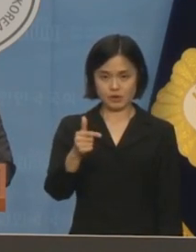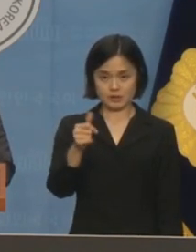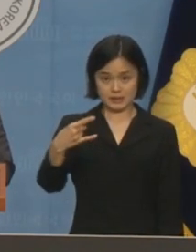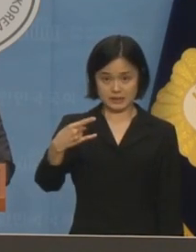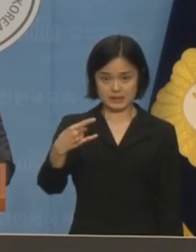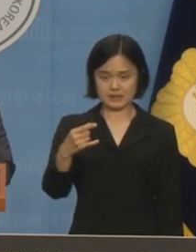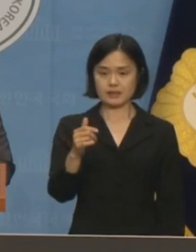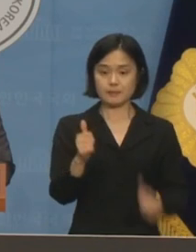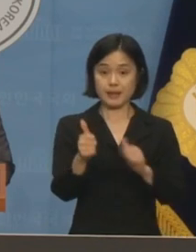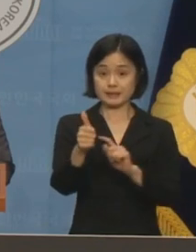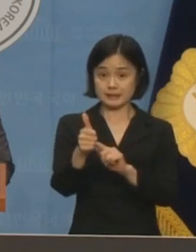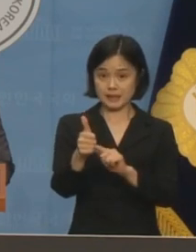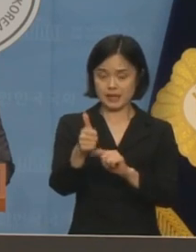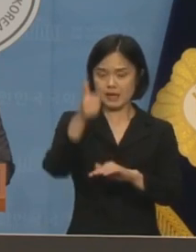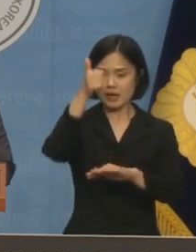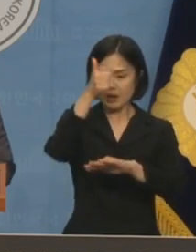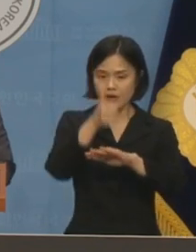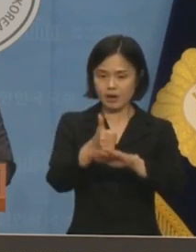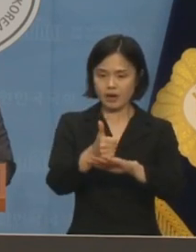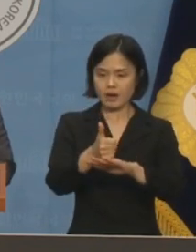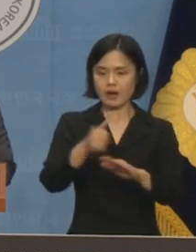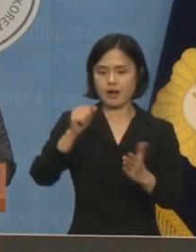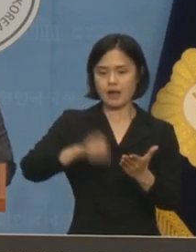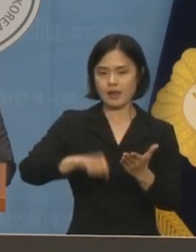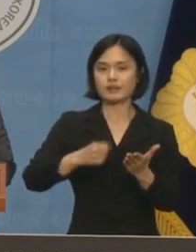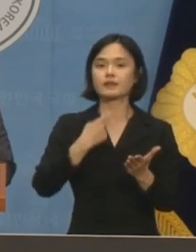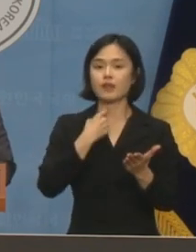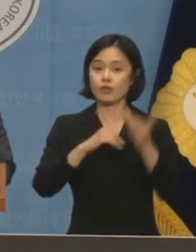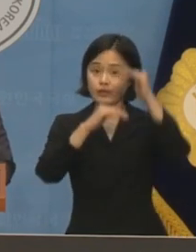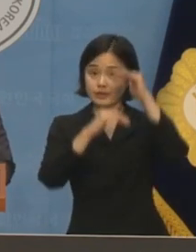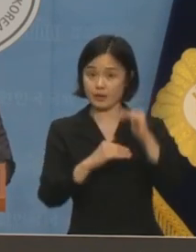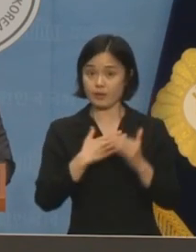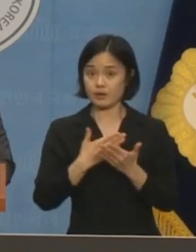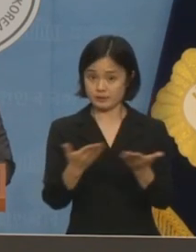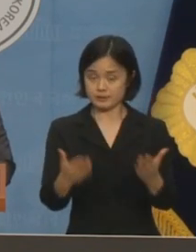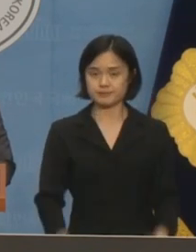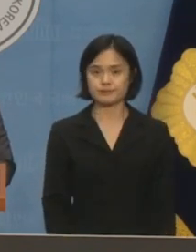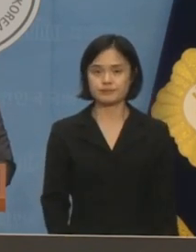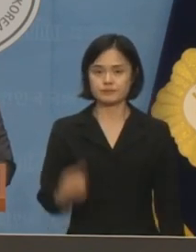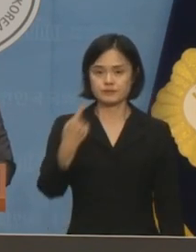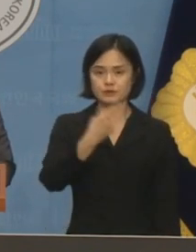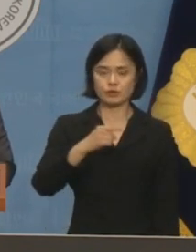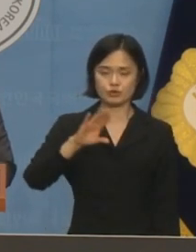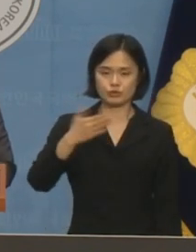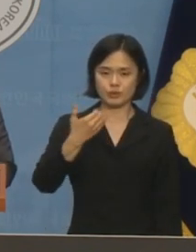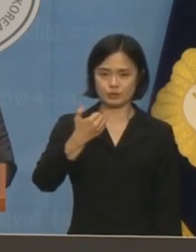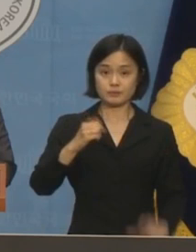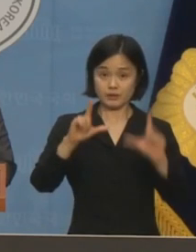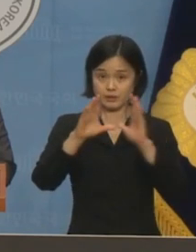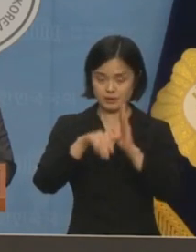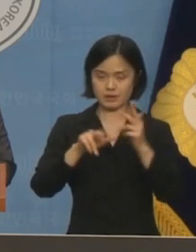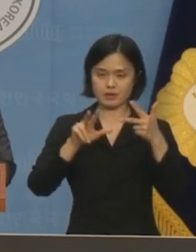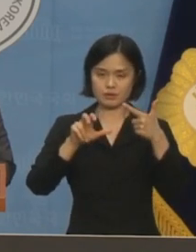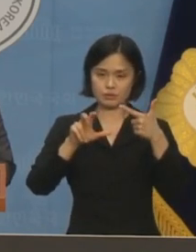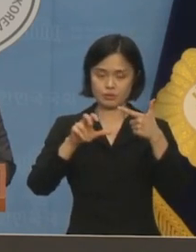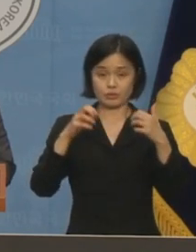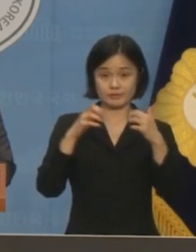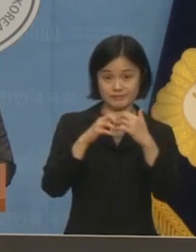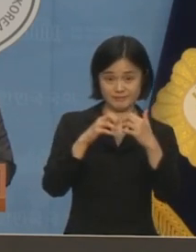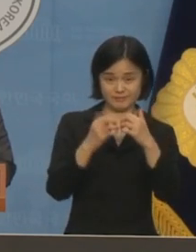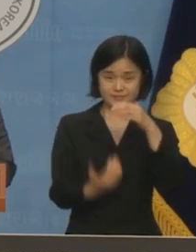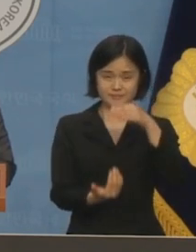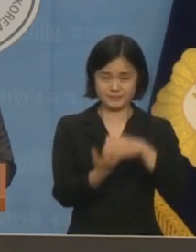재판한 결과 하나를 제가 말씀드리겠습니다. 1950년 발발한 6.25 한국전쟁 당시에 18세의